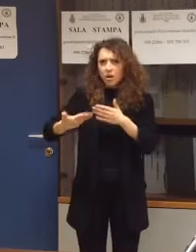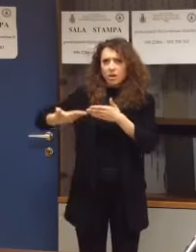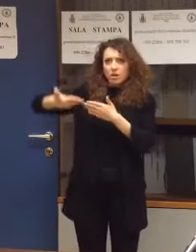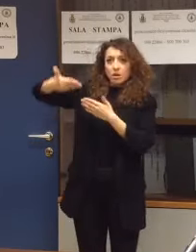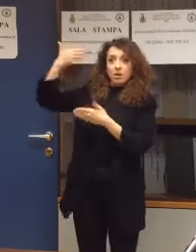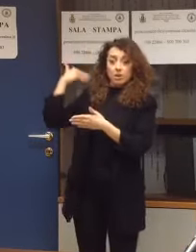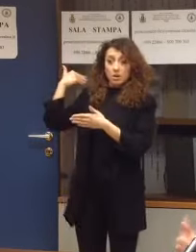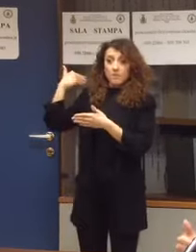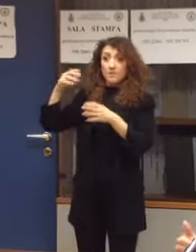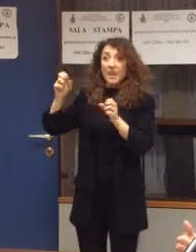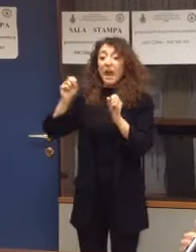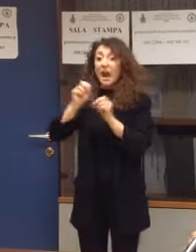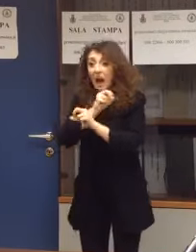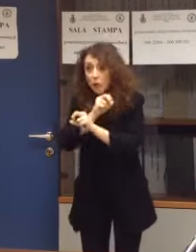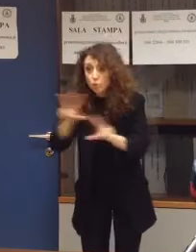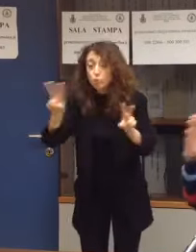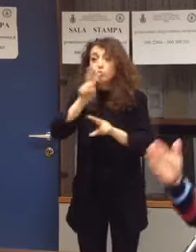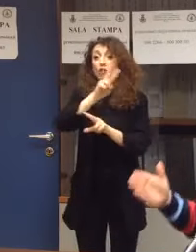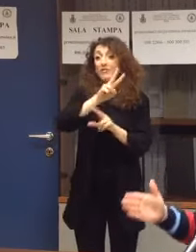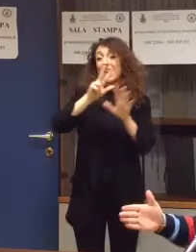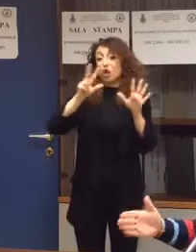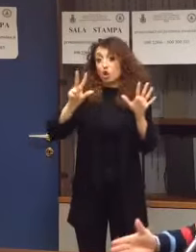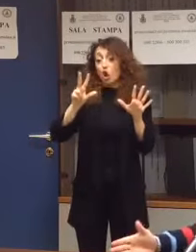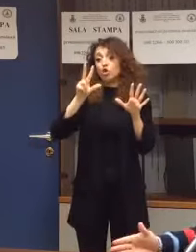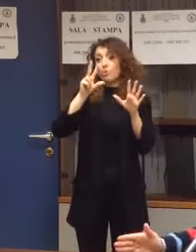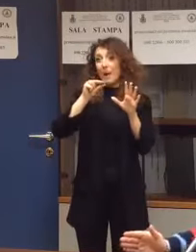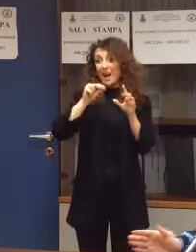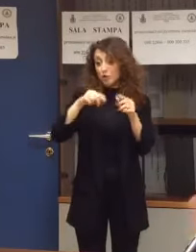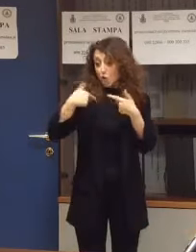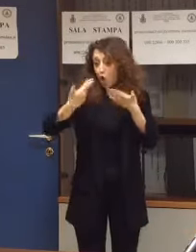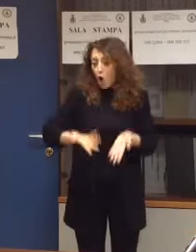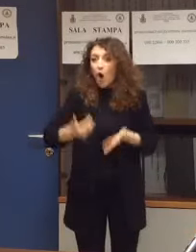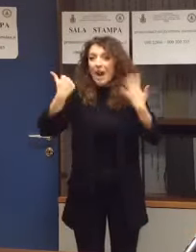soldi, 28 di marzo, siamo al 16 di aprile